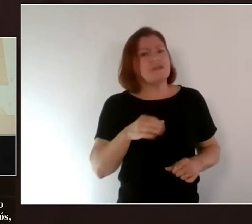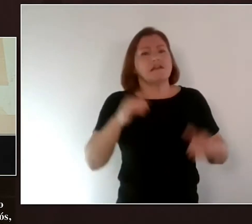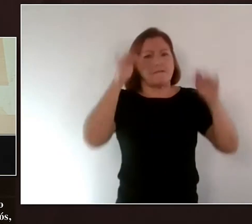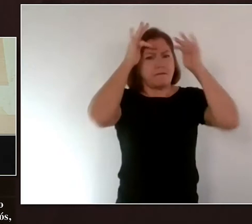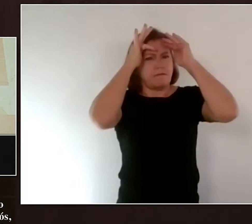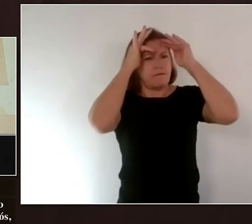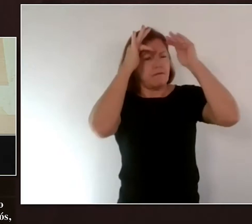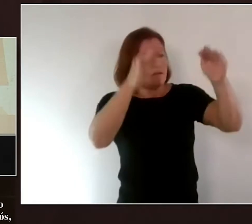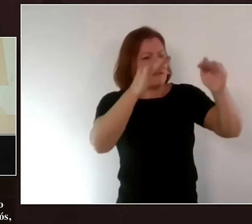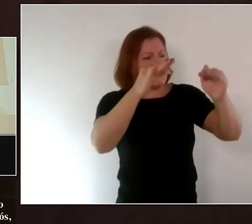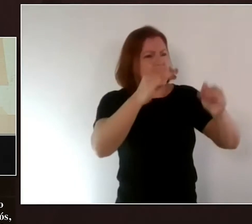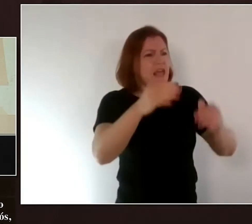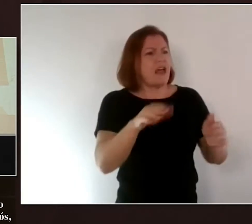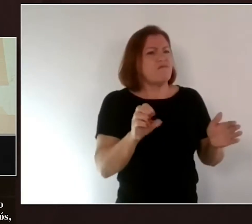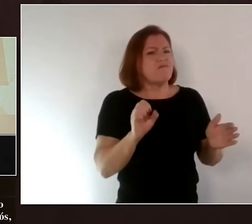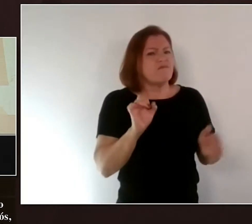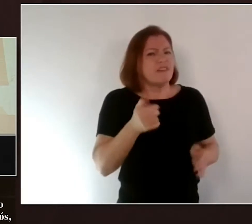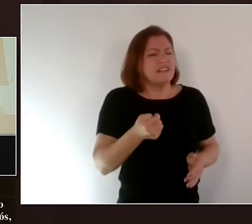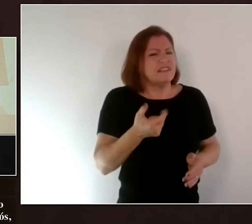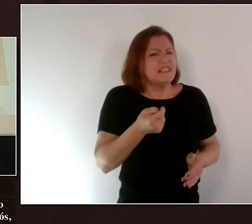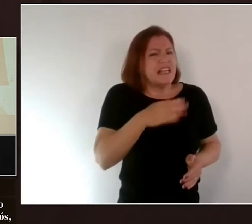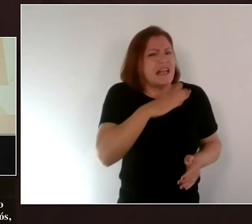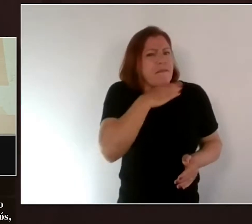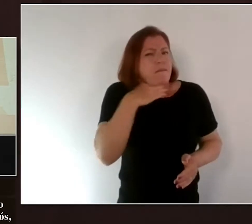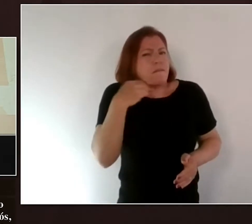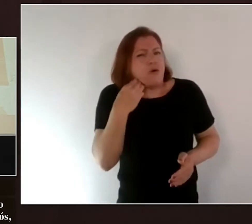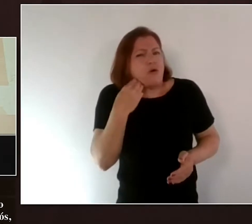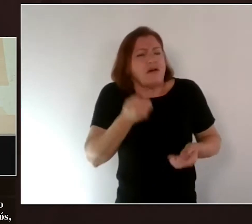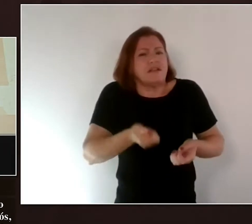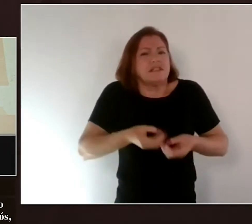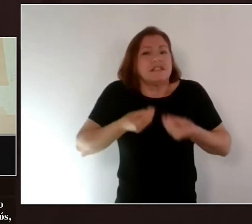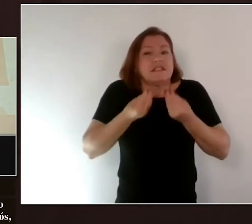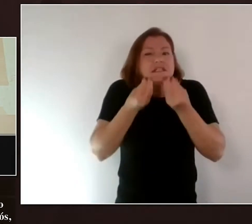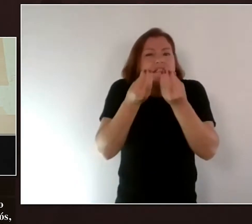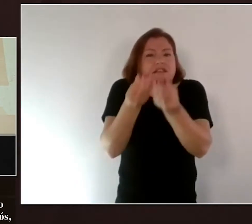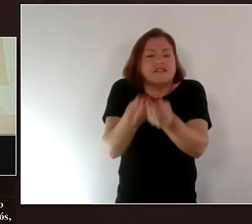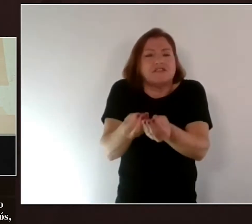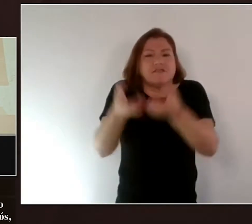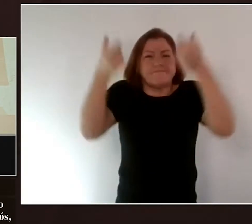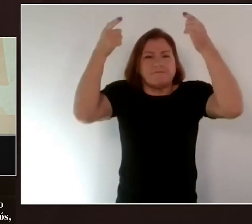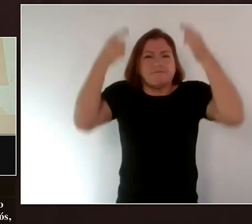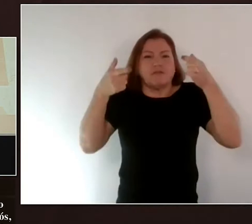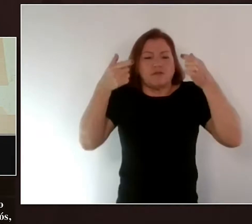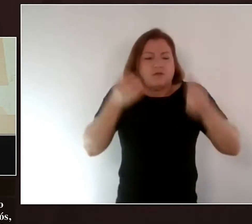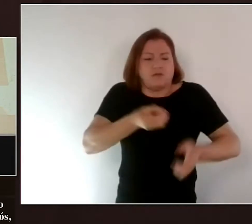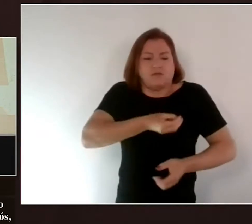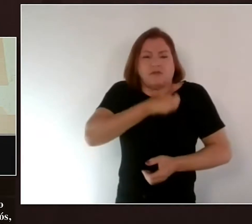coroa da vida. Aleluia. Então, irmãos, aqui fala em